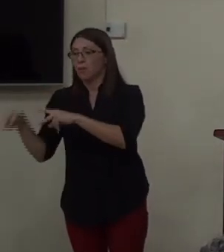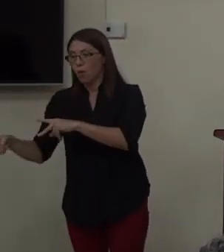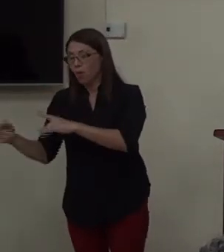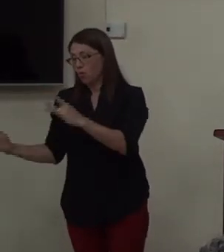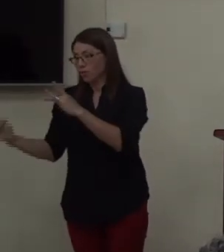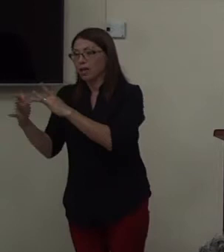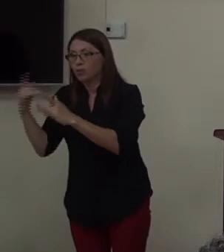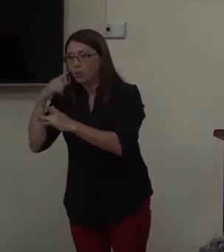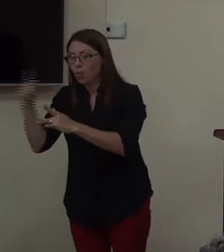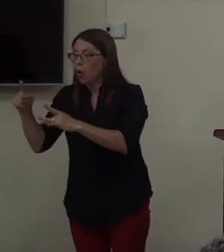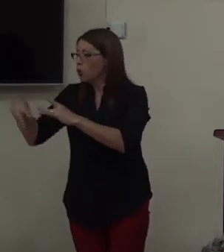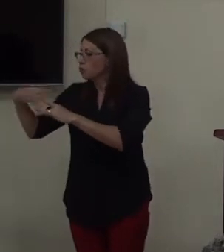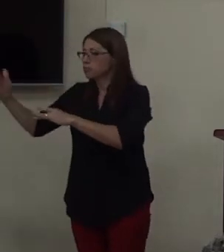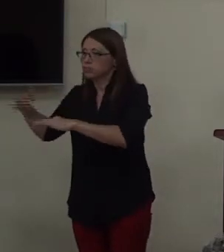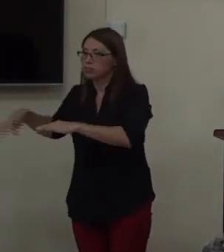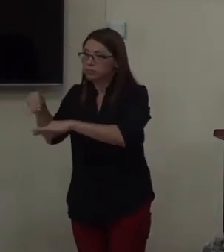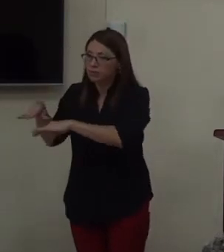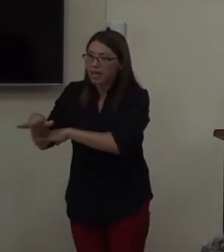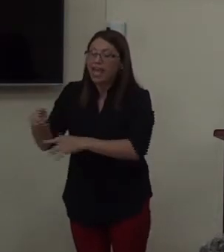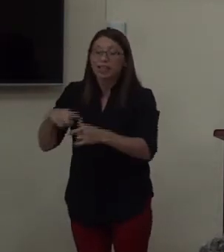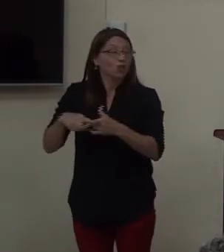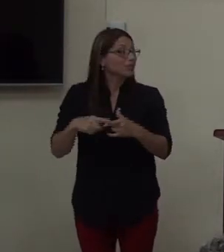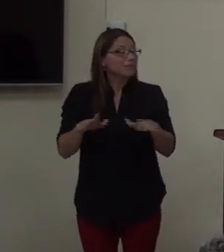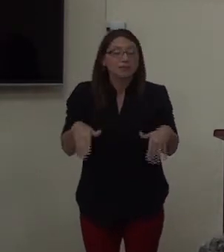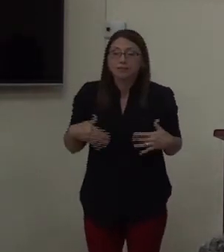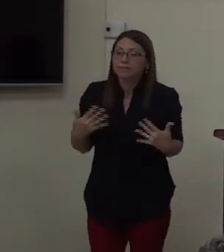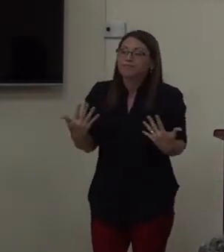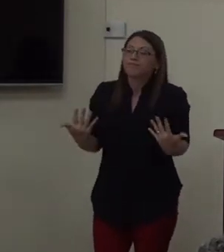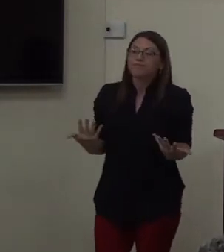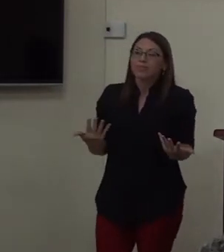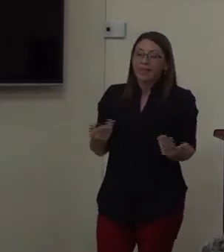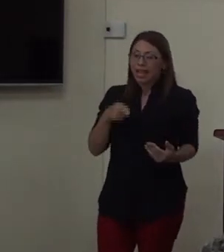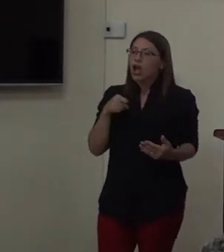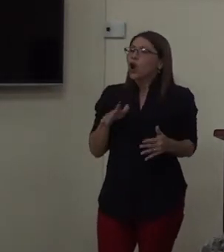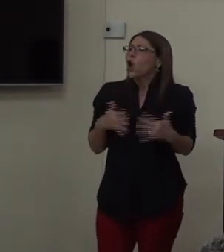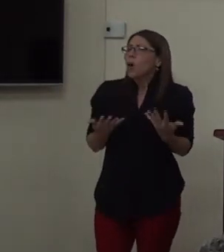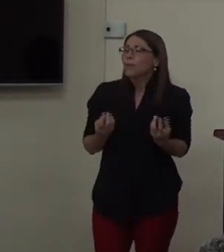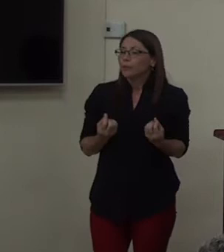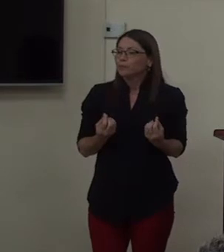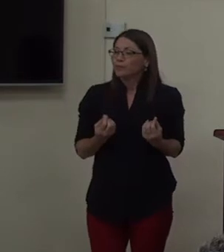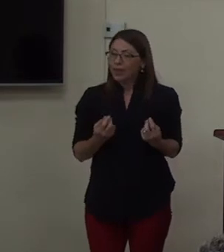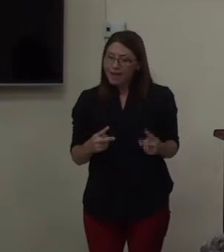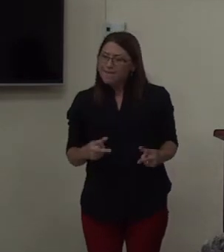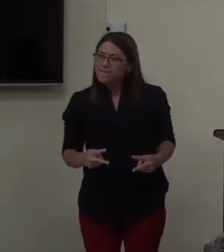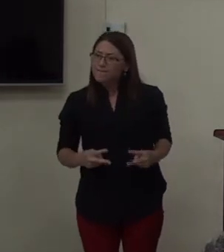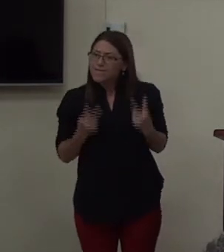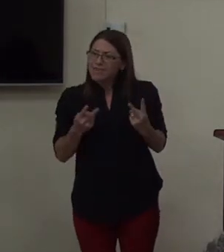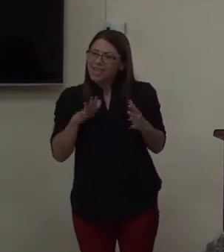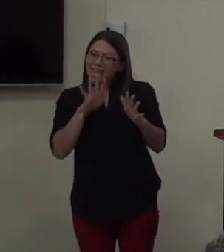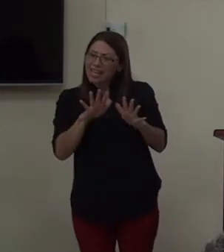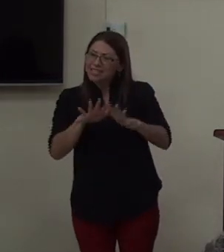contacto, políticas externas, etc. Entonces, ¿cómo viven en esa, digamos, dimensión compartida